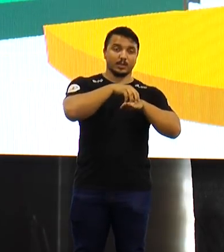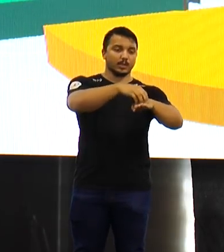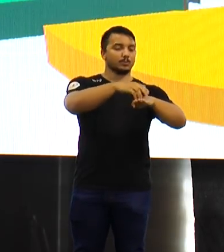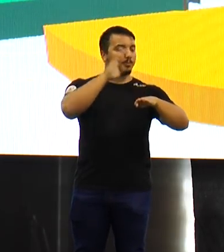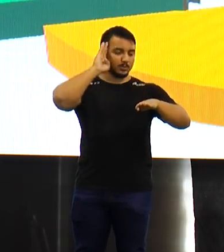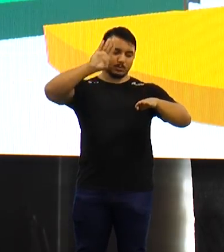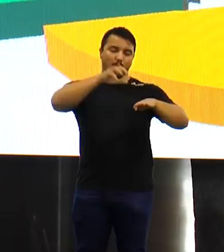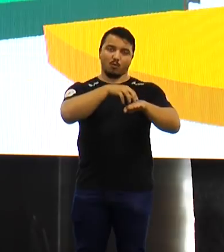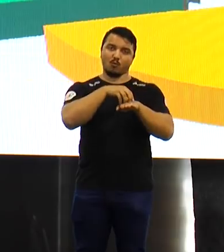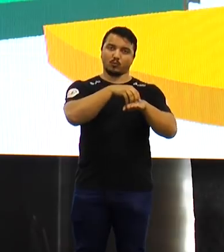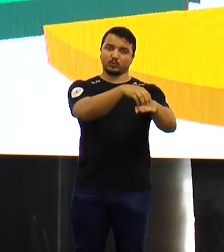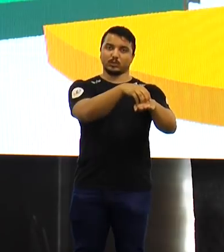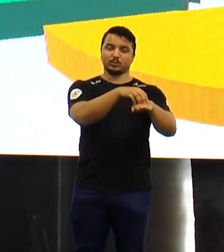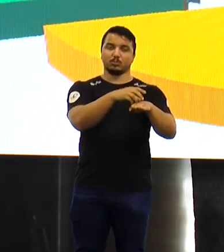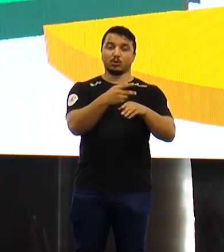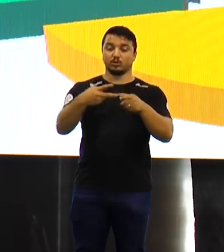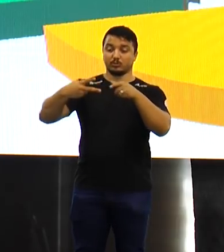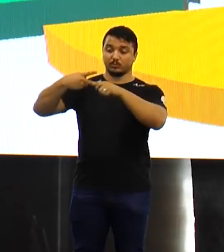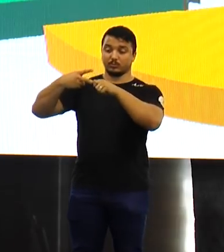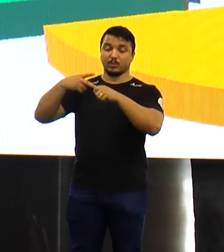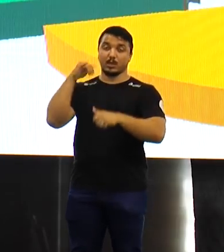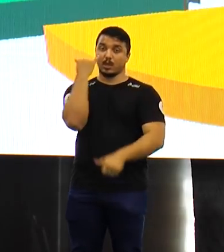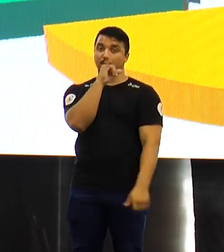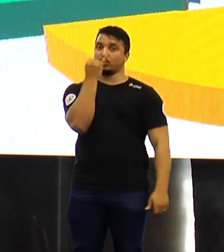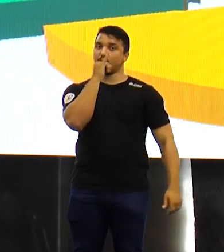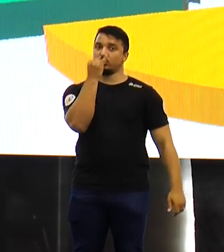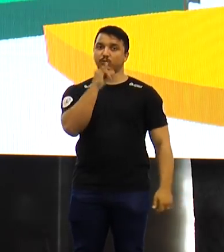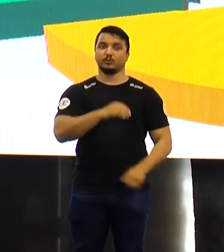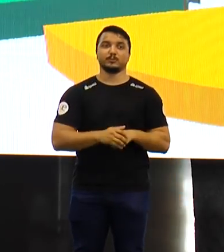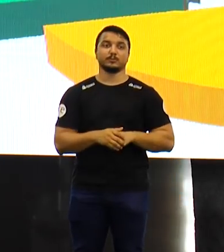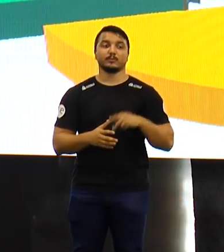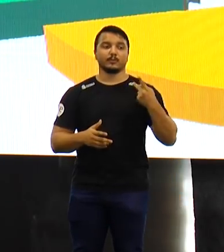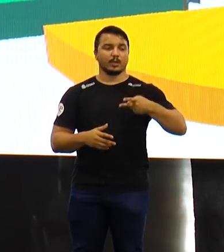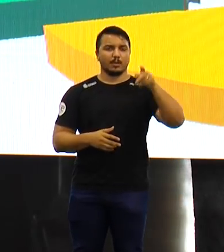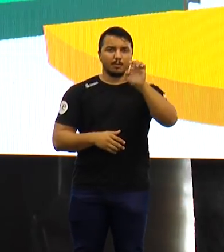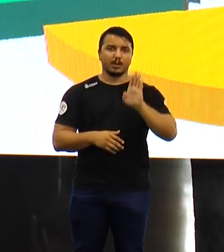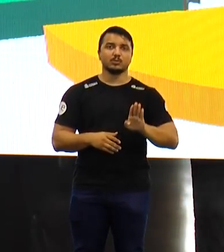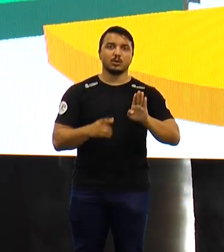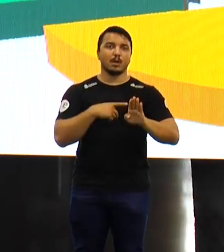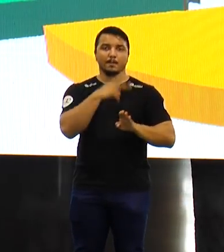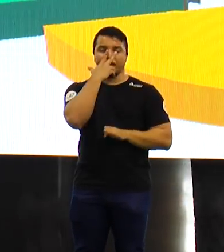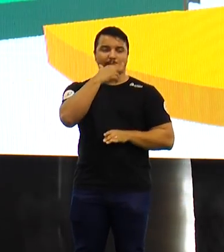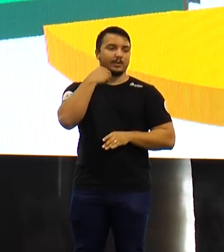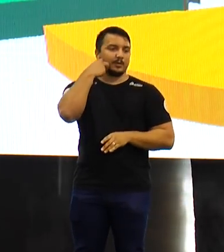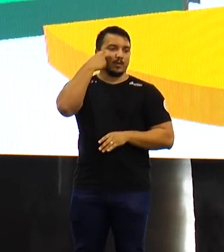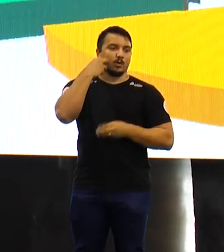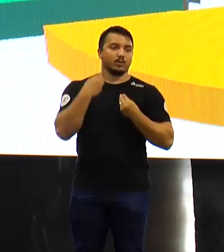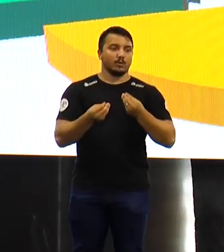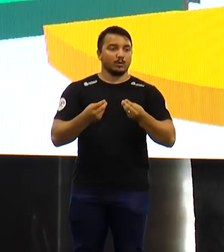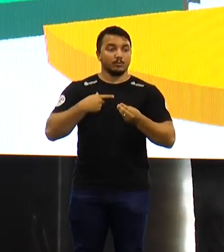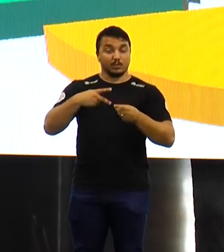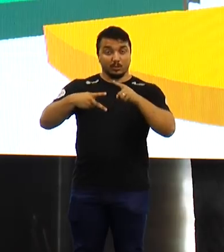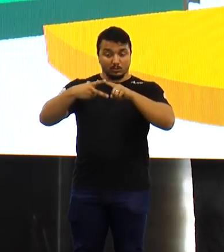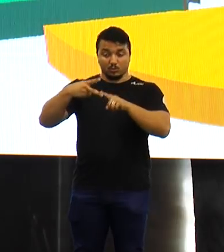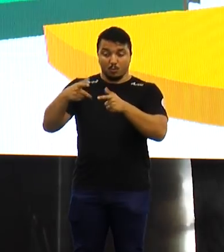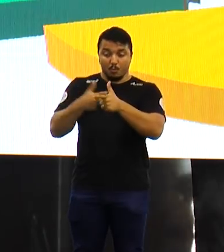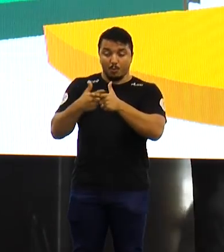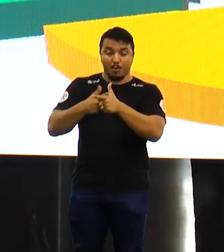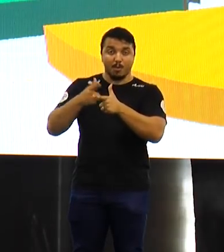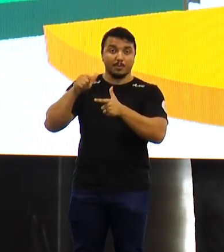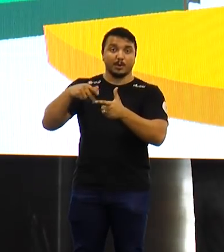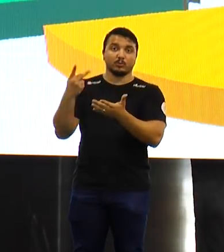os transportes, e energia. Galera, um país como o Brasil é vergonhoso, nós temos 2 crises de